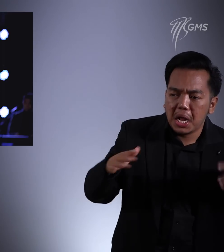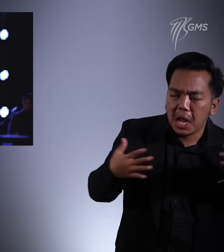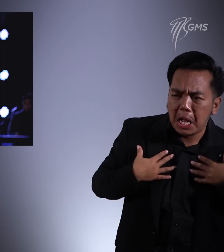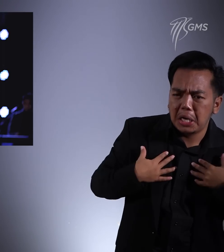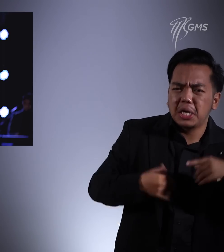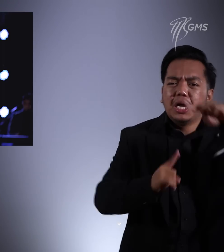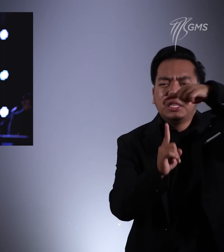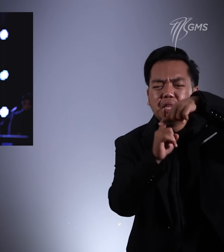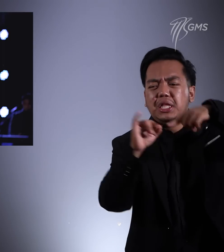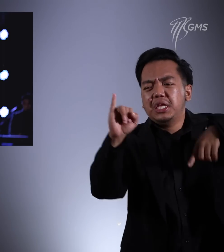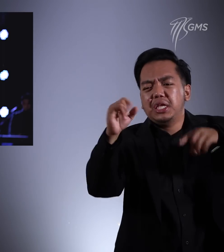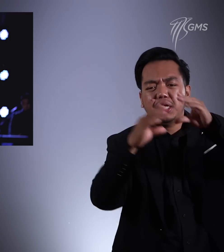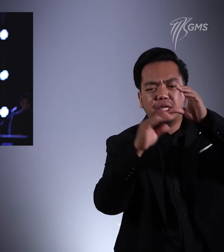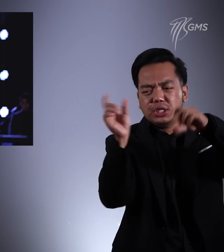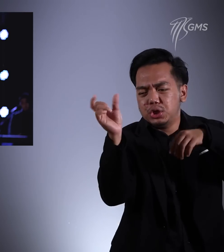ditemukan, bayangkan.